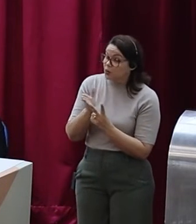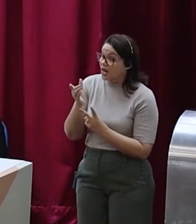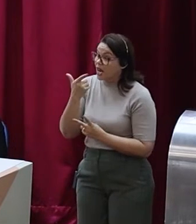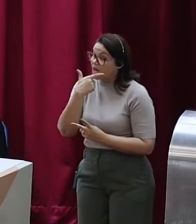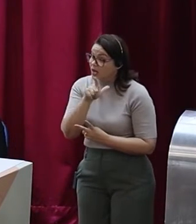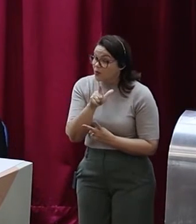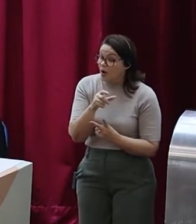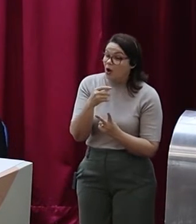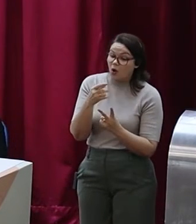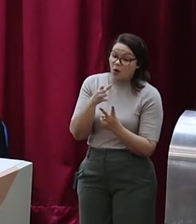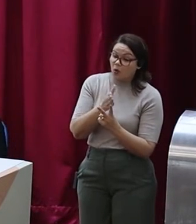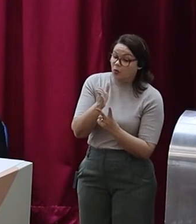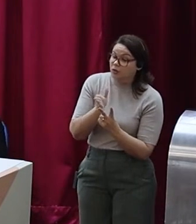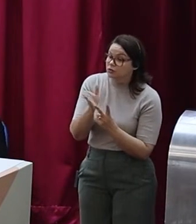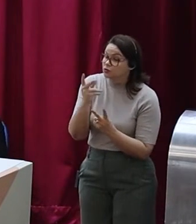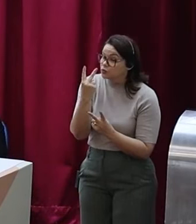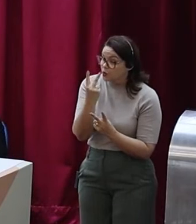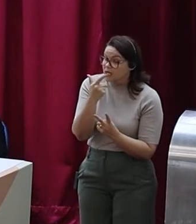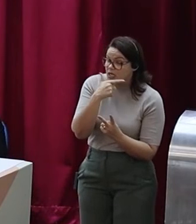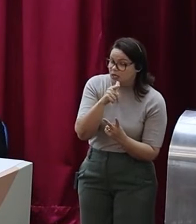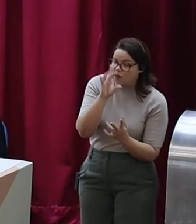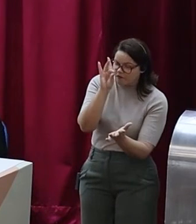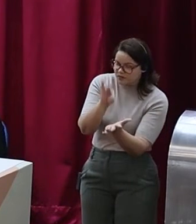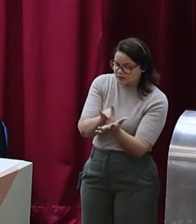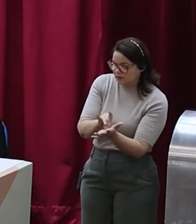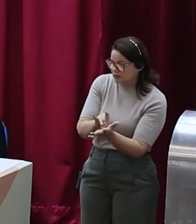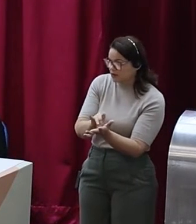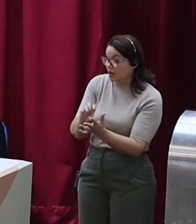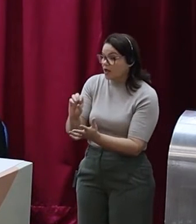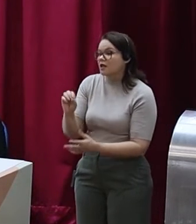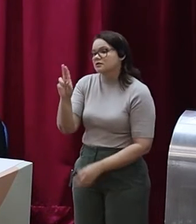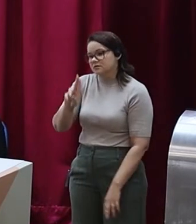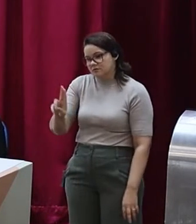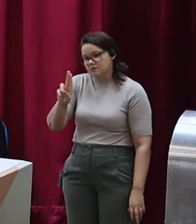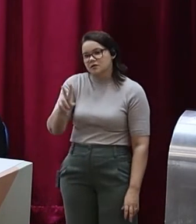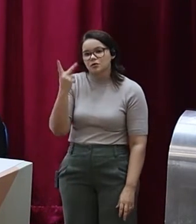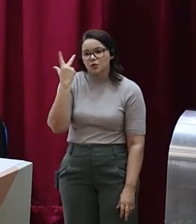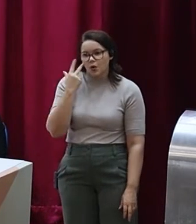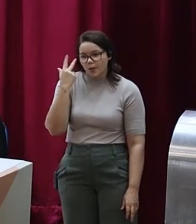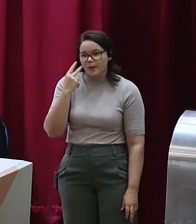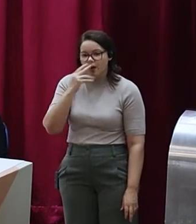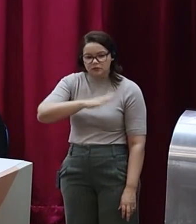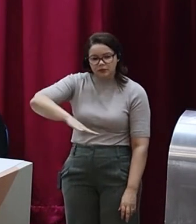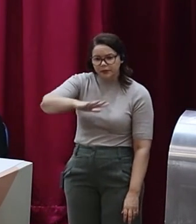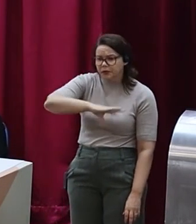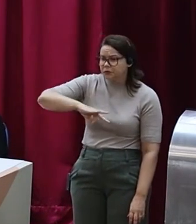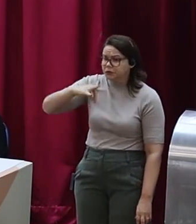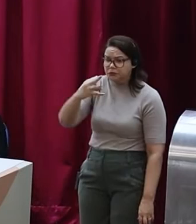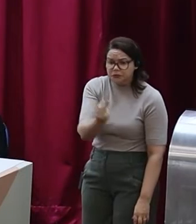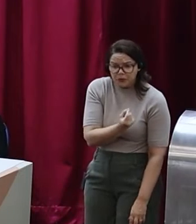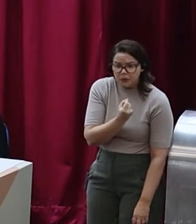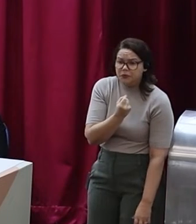lenguas. O sea, las dos lenguas se utilizan normalmente en todos los ámbitos y en todas las funciones comunicativas. Esa